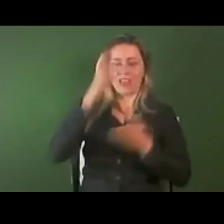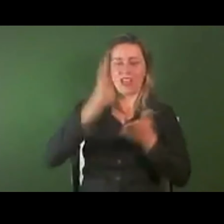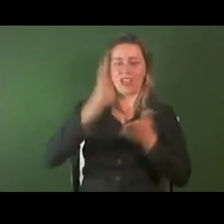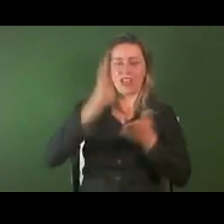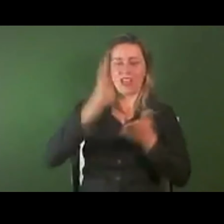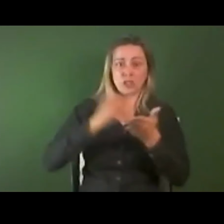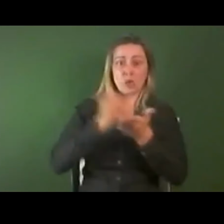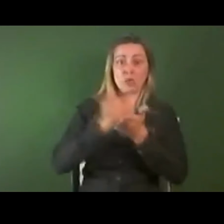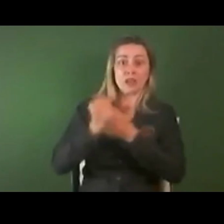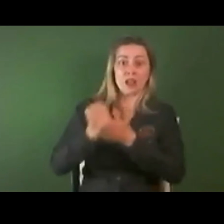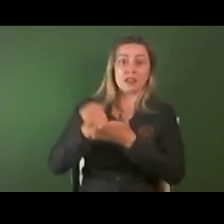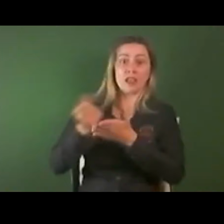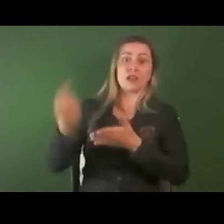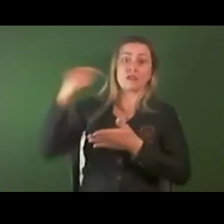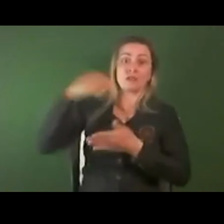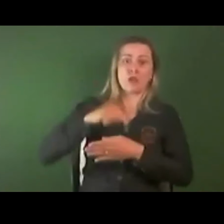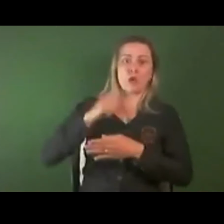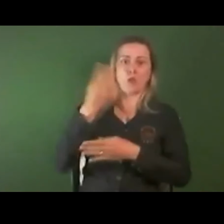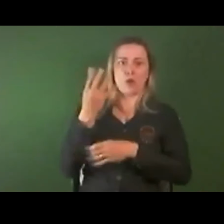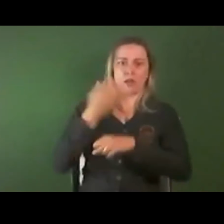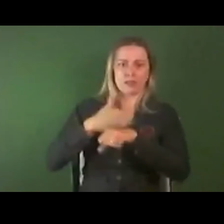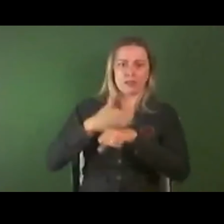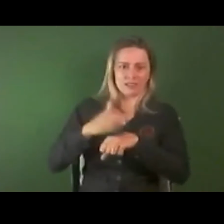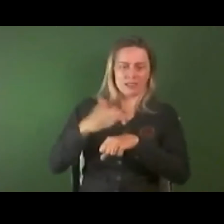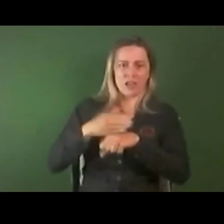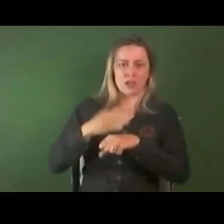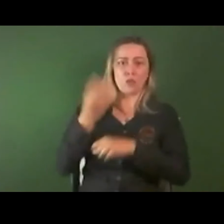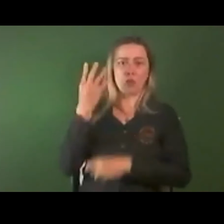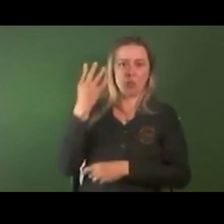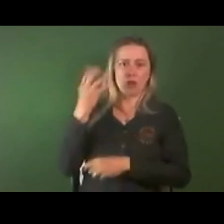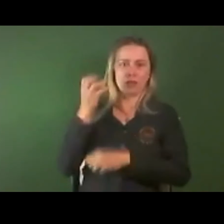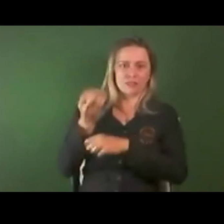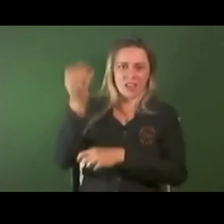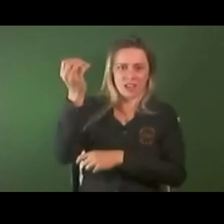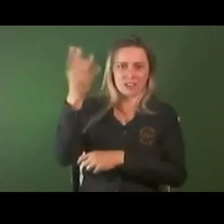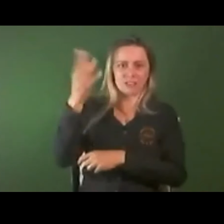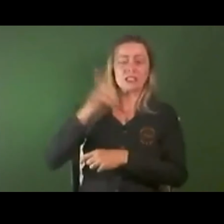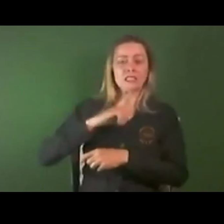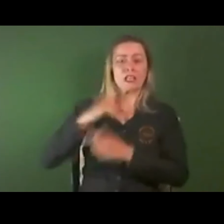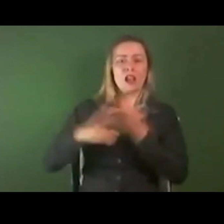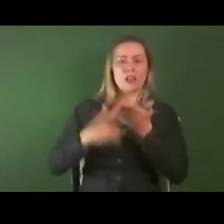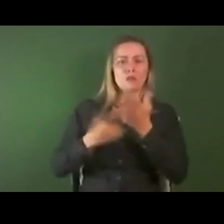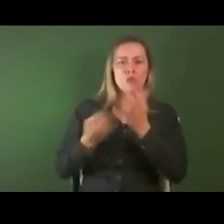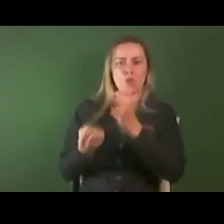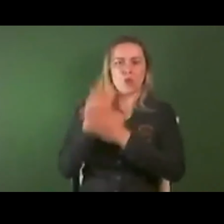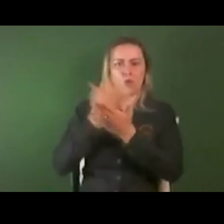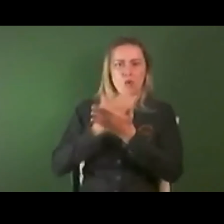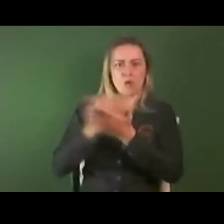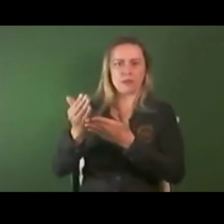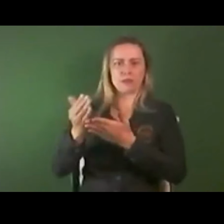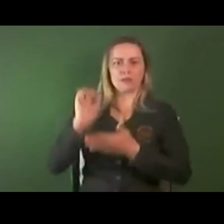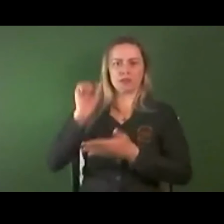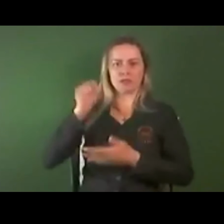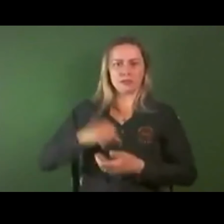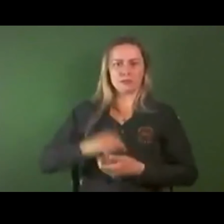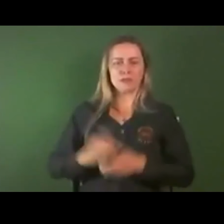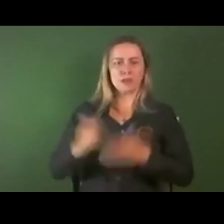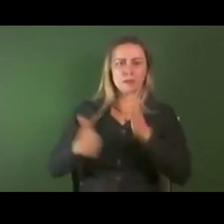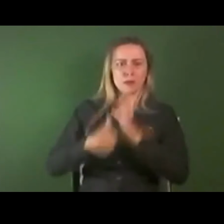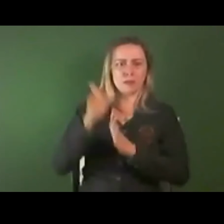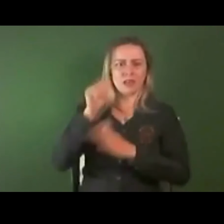ele fazer 4 ensaios, ele vai fazer 4 viagens e ele vai gerar o livro a partir daí. Então, a